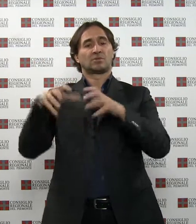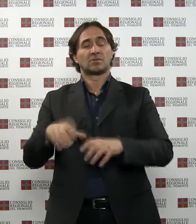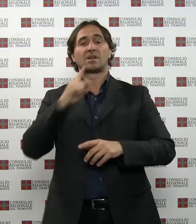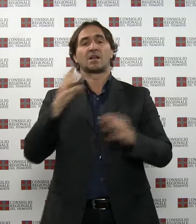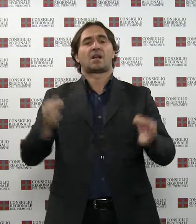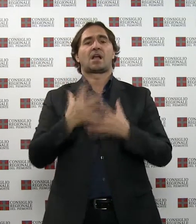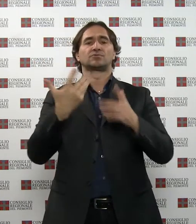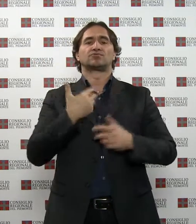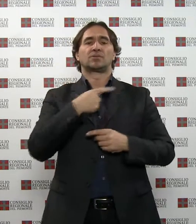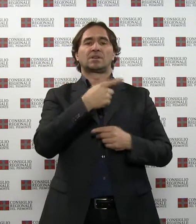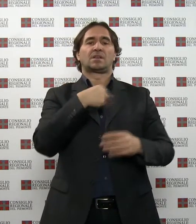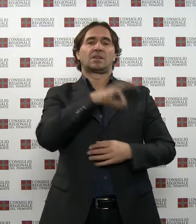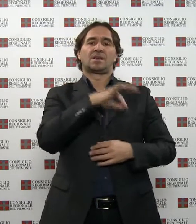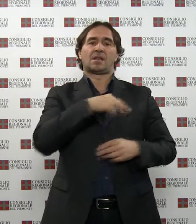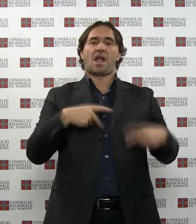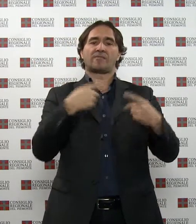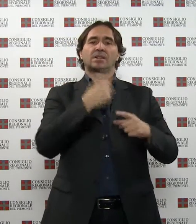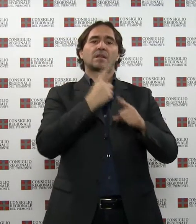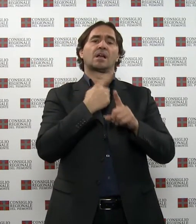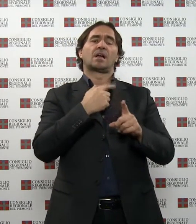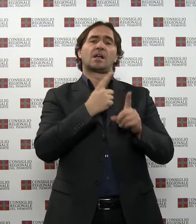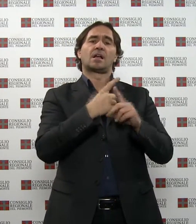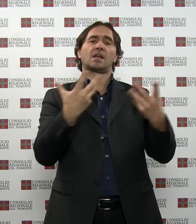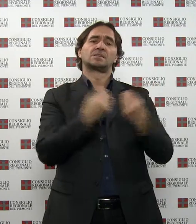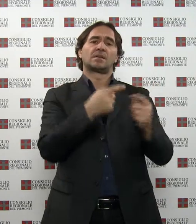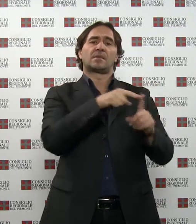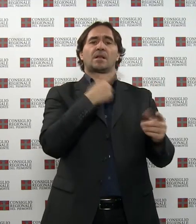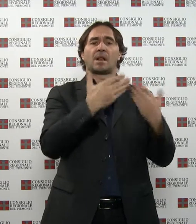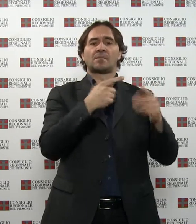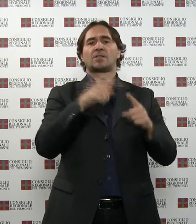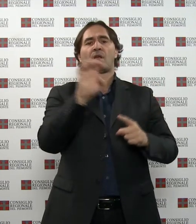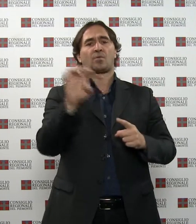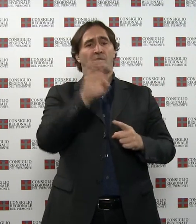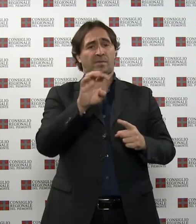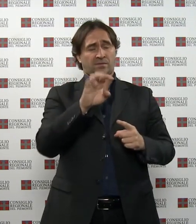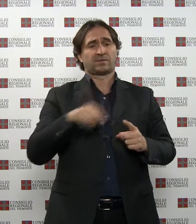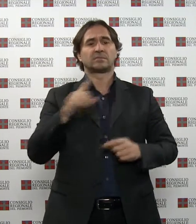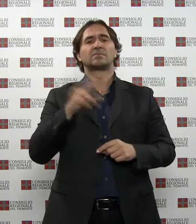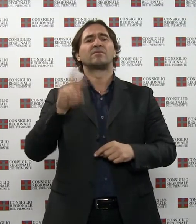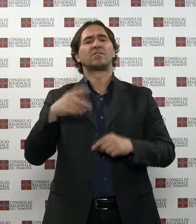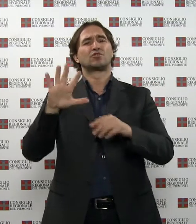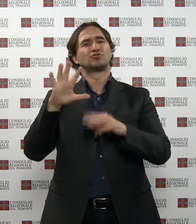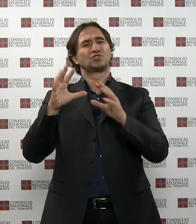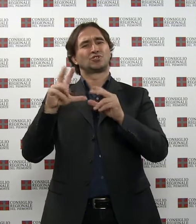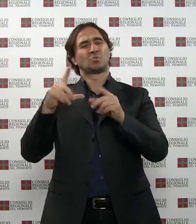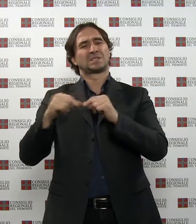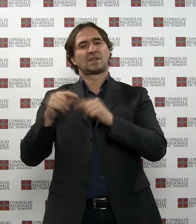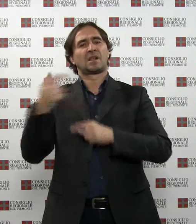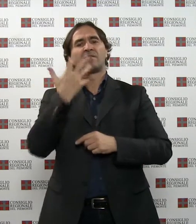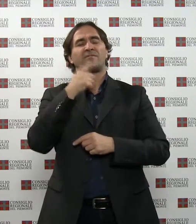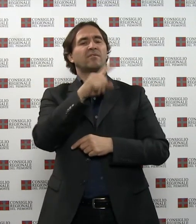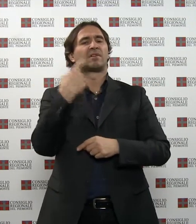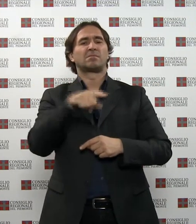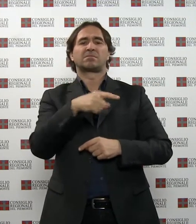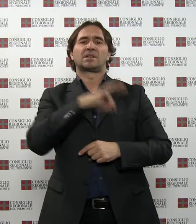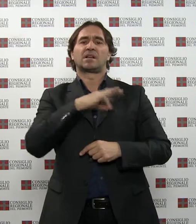del Parlamento nazionale o di quello europeo. Bocciata la proposta del Movimento 5 Stelle che ne prevedeva l'eliminazione. Come